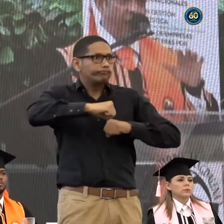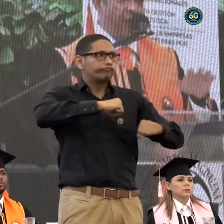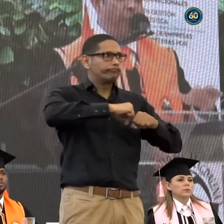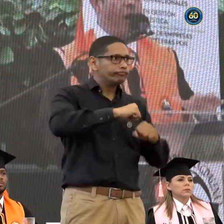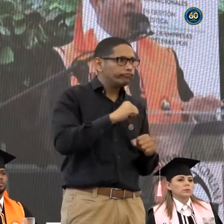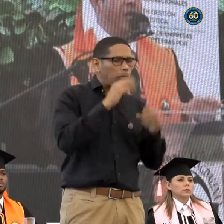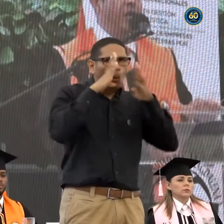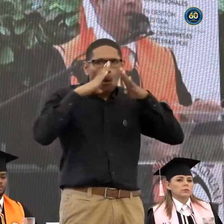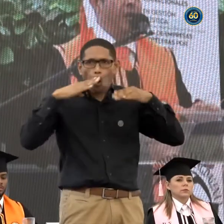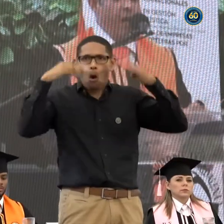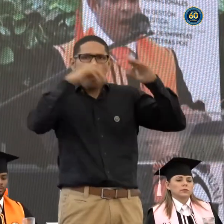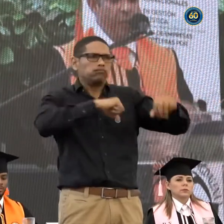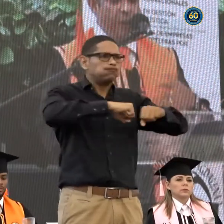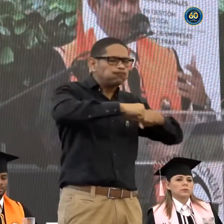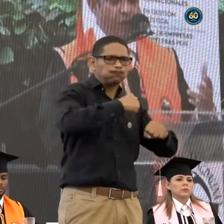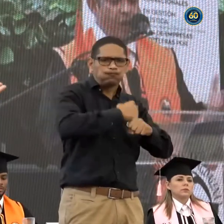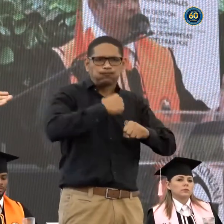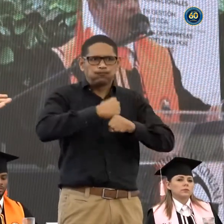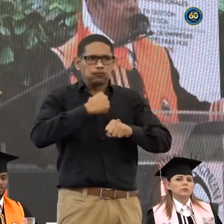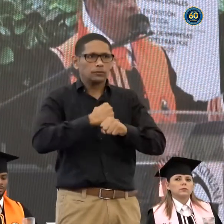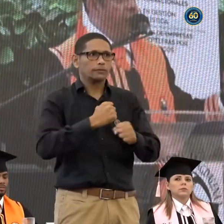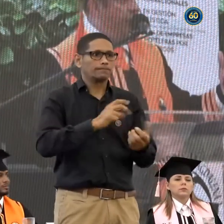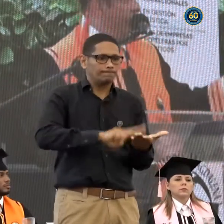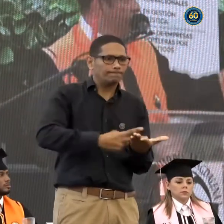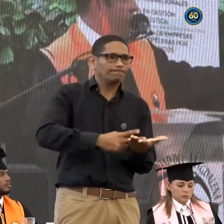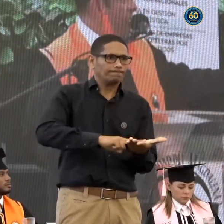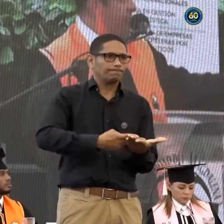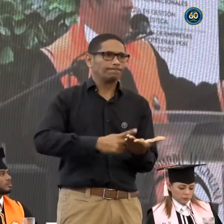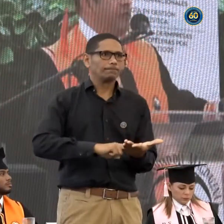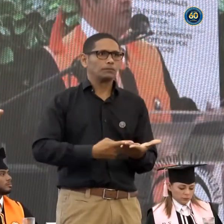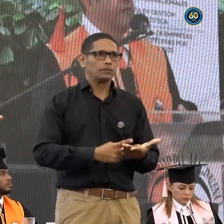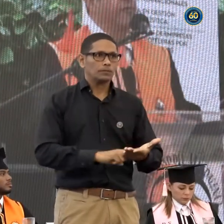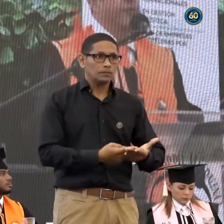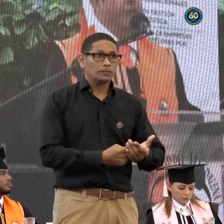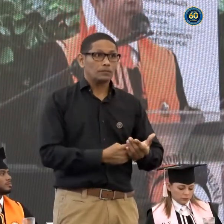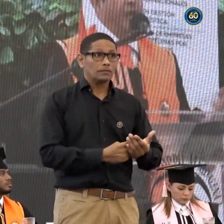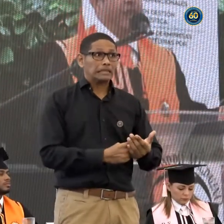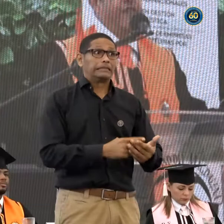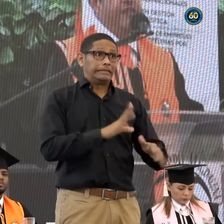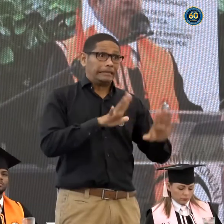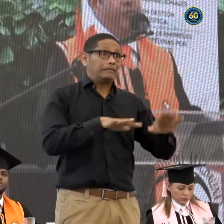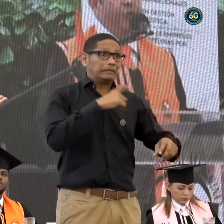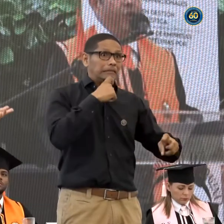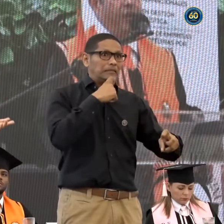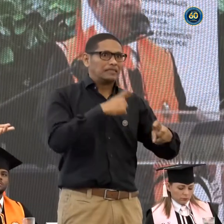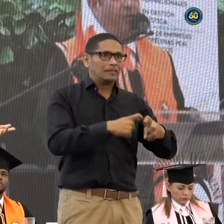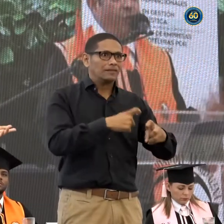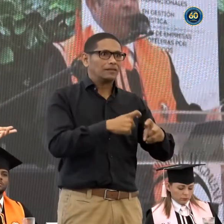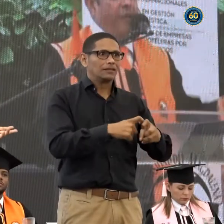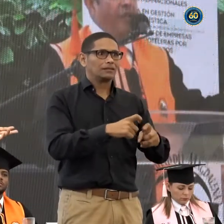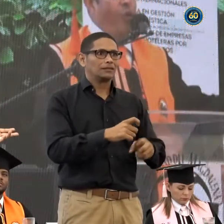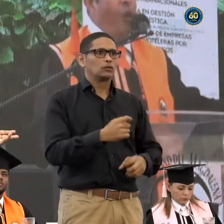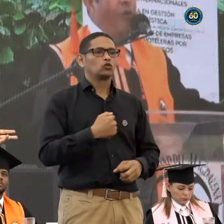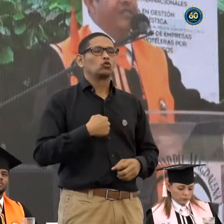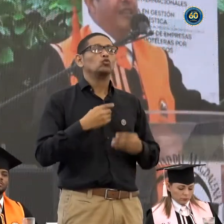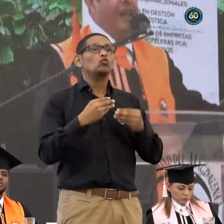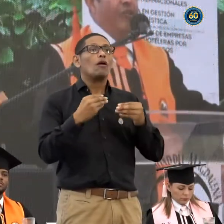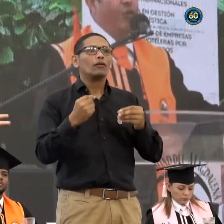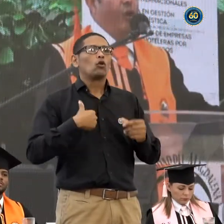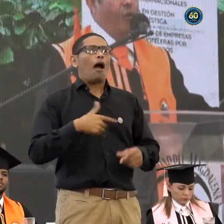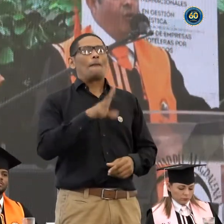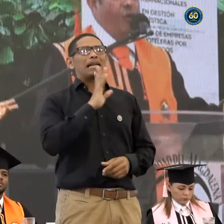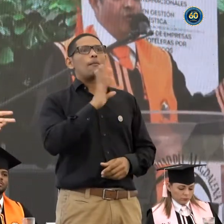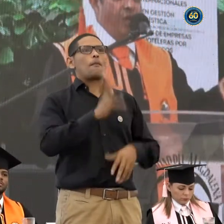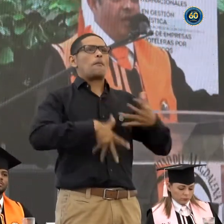al personal de intérpretes es difícil porque normalmente no hablo así de lento hablo a